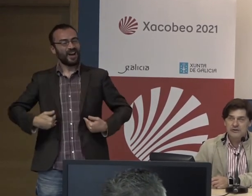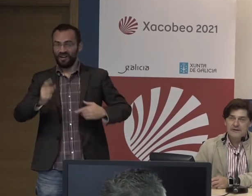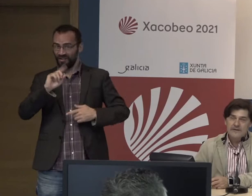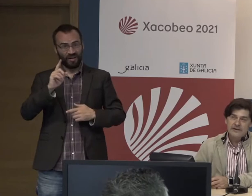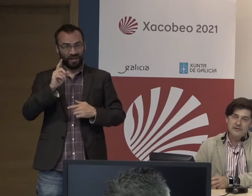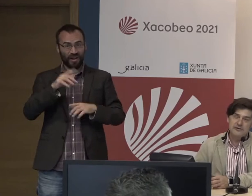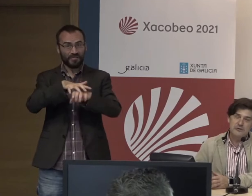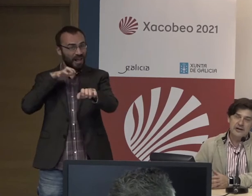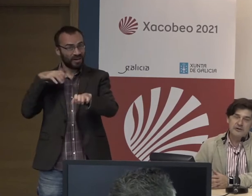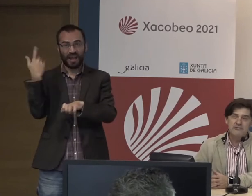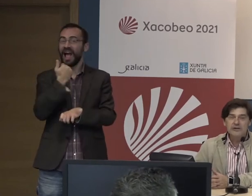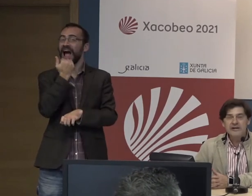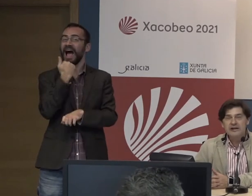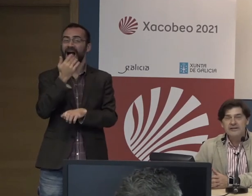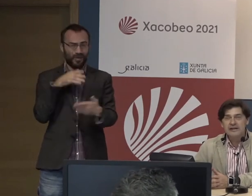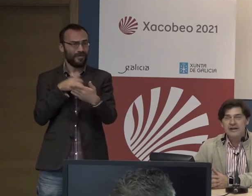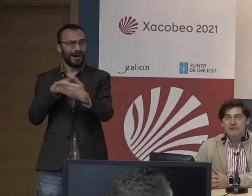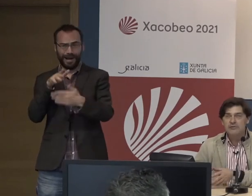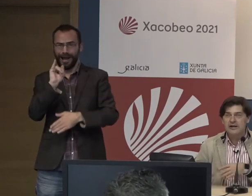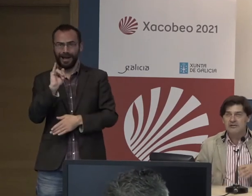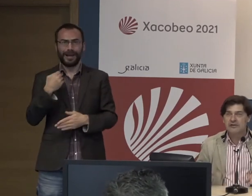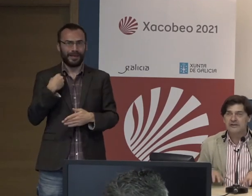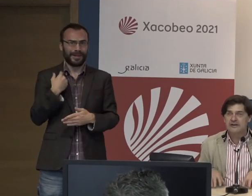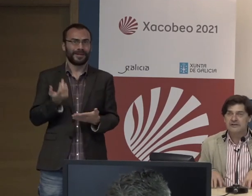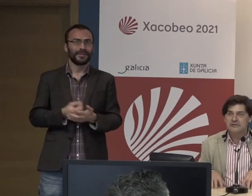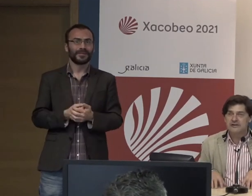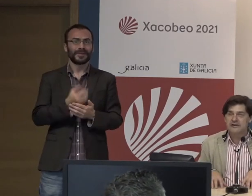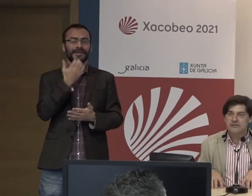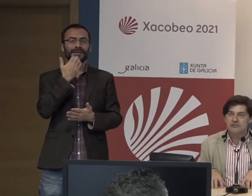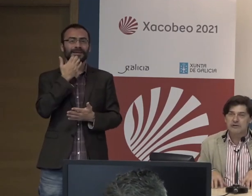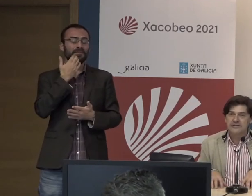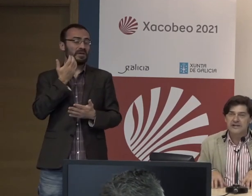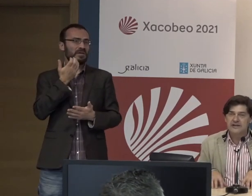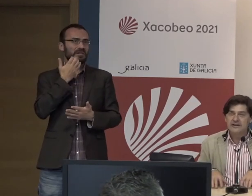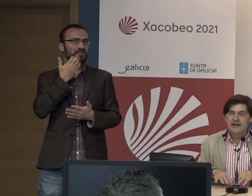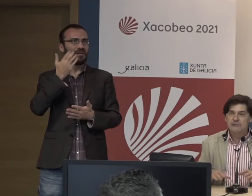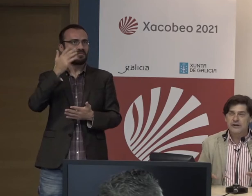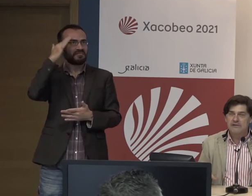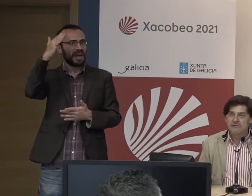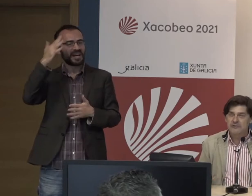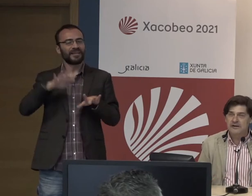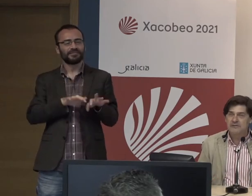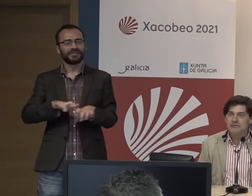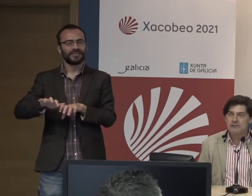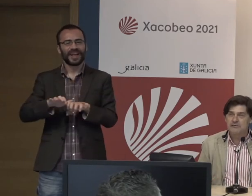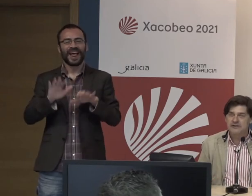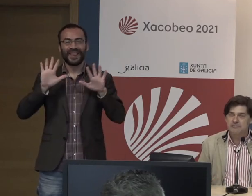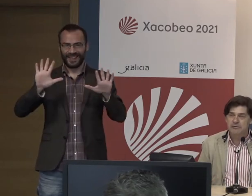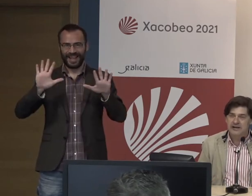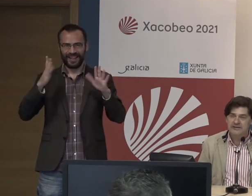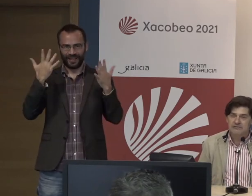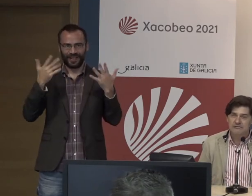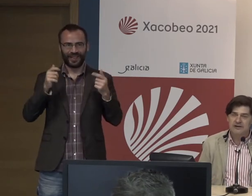pocos. Y entonces nos obligan, por ejemplo, a terminar con un teclado de 10 dedos, un QWERTY, en un teléfono de